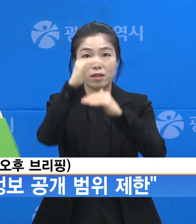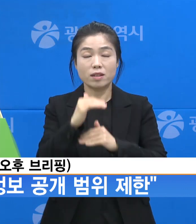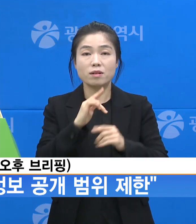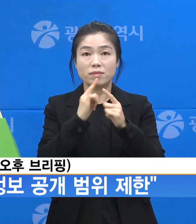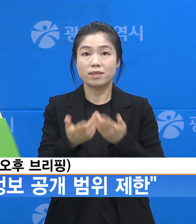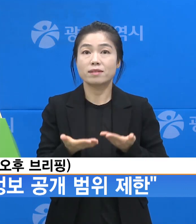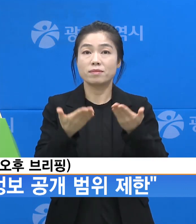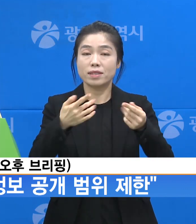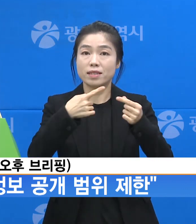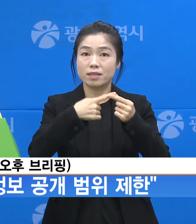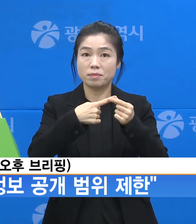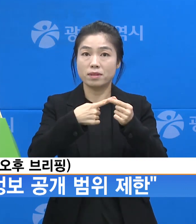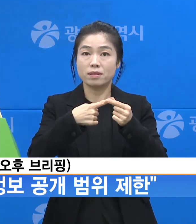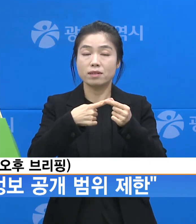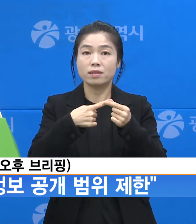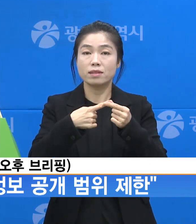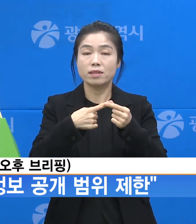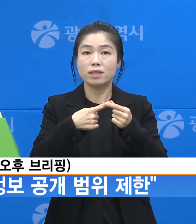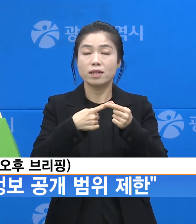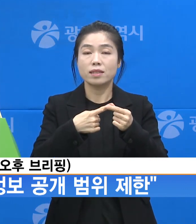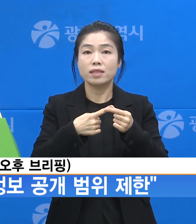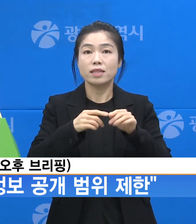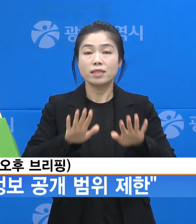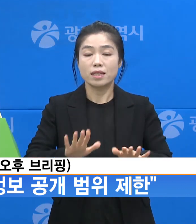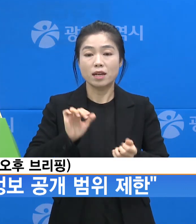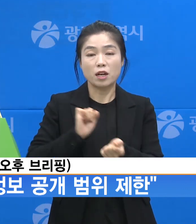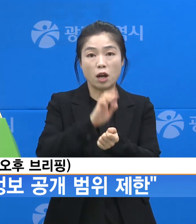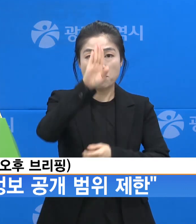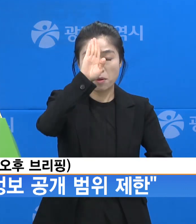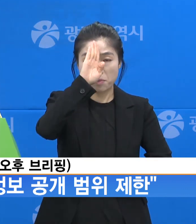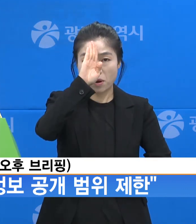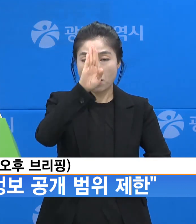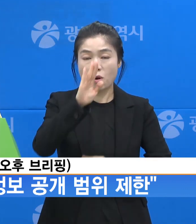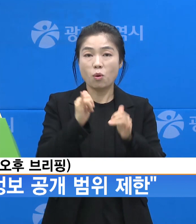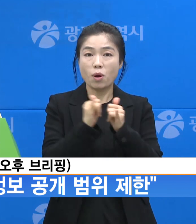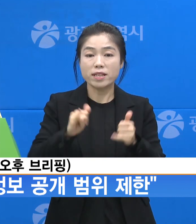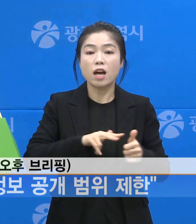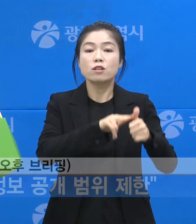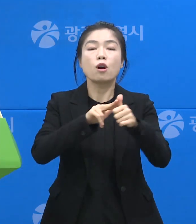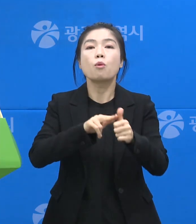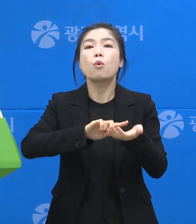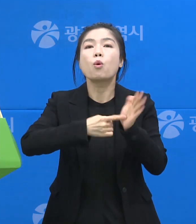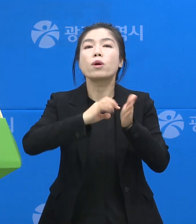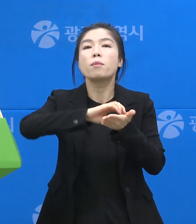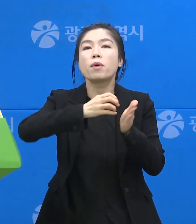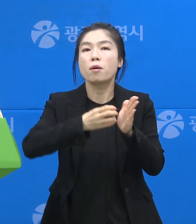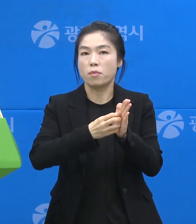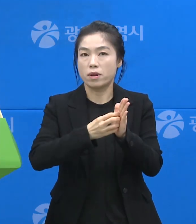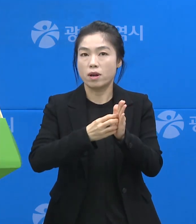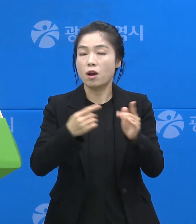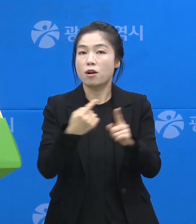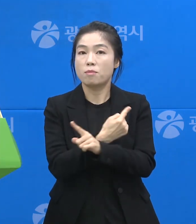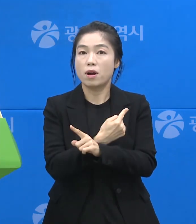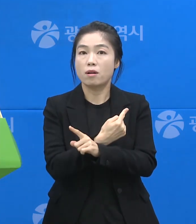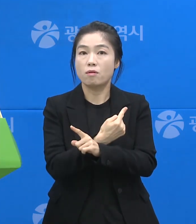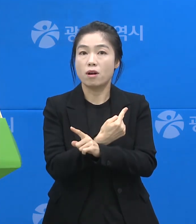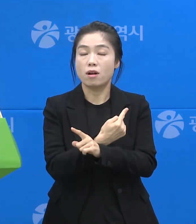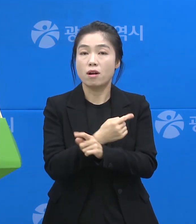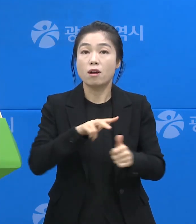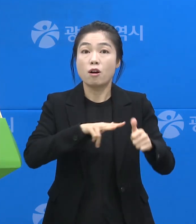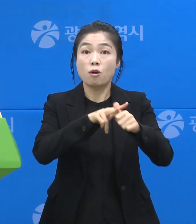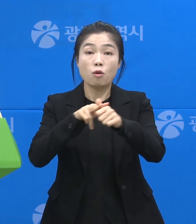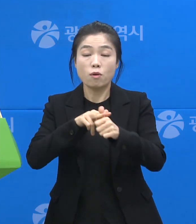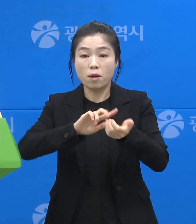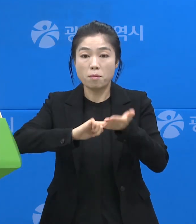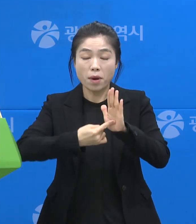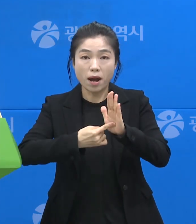있는데요. 첫 번째는 주로 저희들이 감염병 환자 정보 공개 범위가 바뀌었습니다. 권한 그 정보 공개